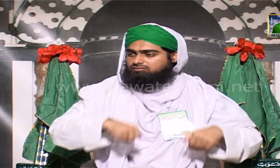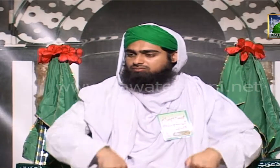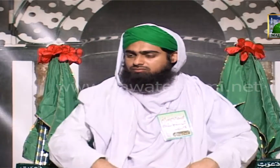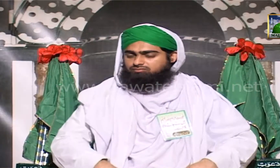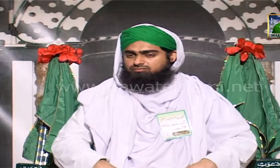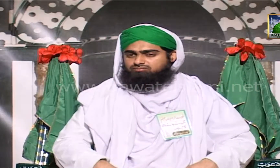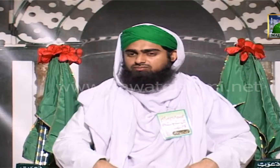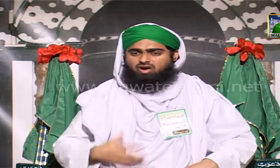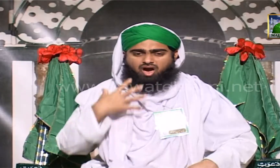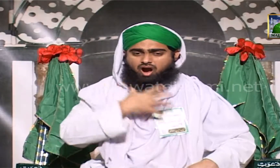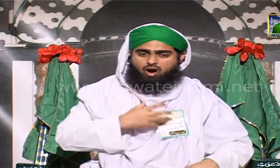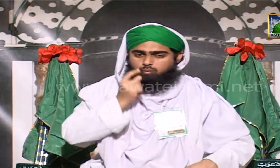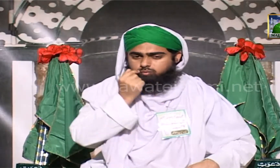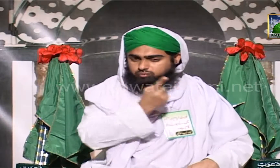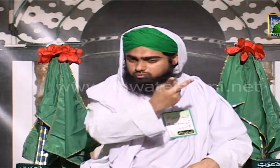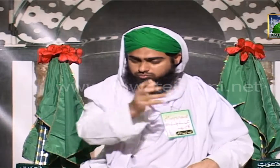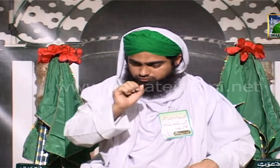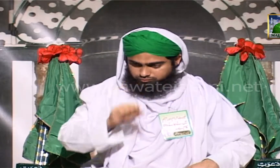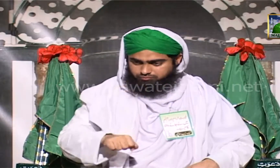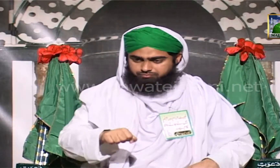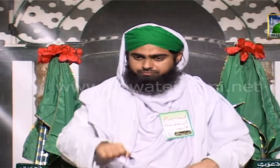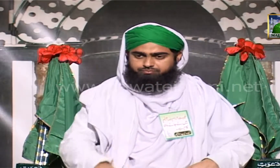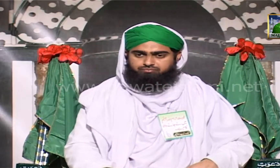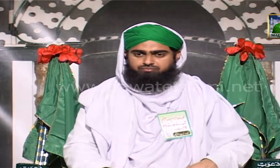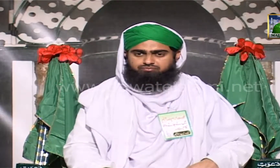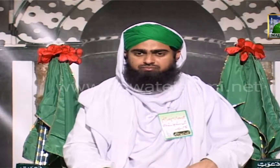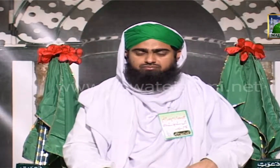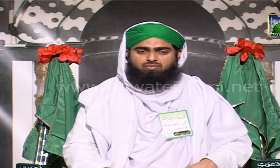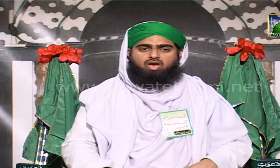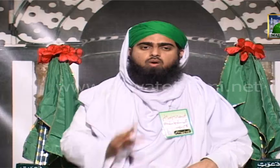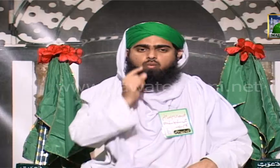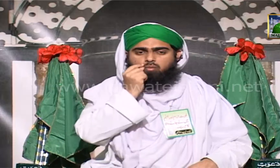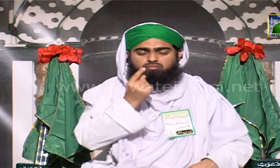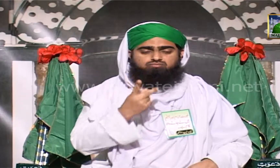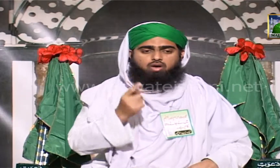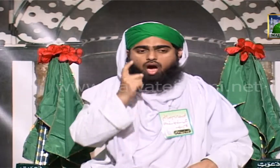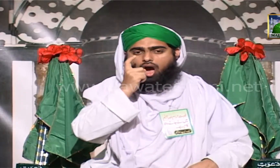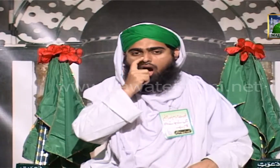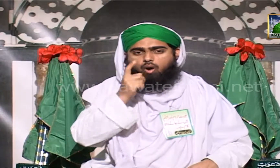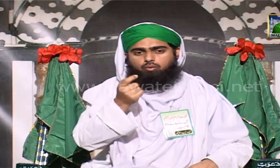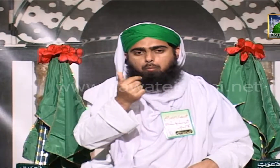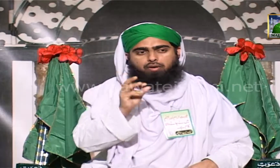سے حسد کرتے تھے, جلتے تھے. تو انہوں نے پیسے دے کر ایک عورت